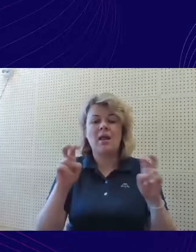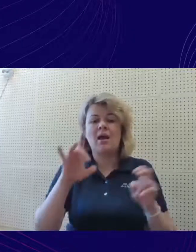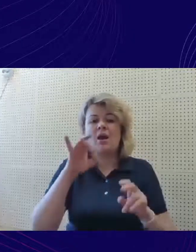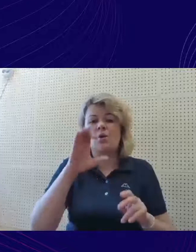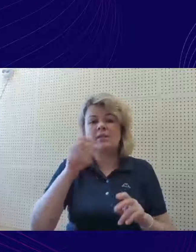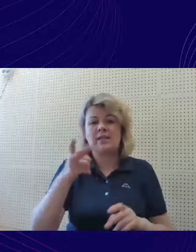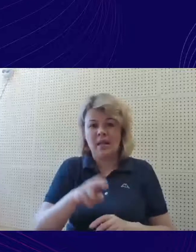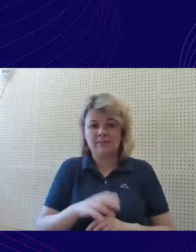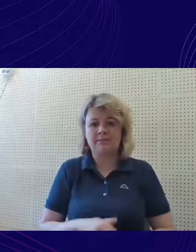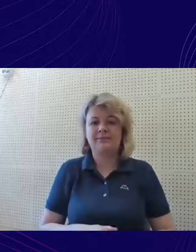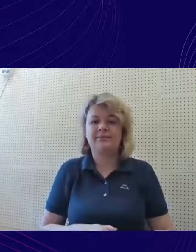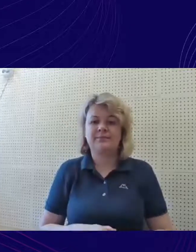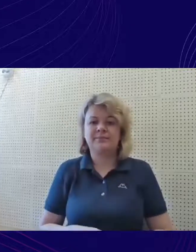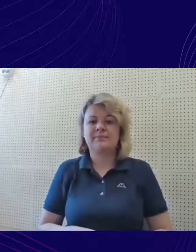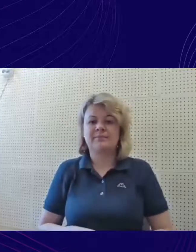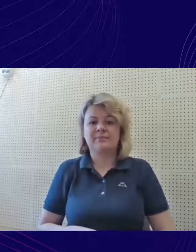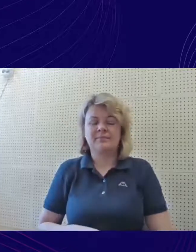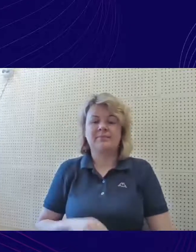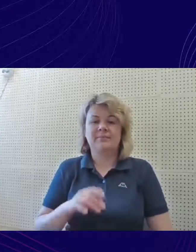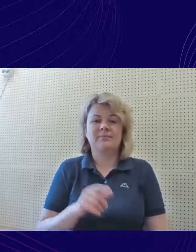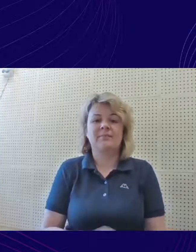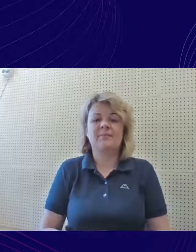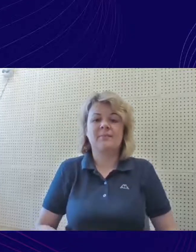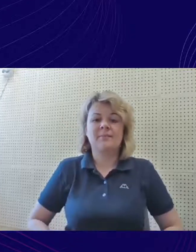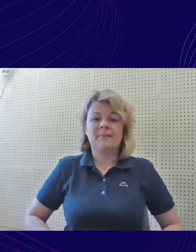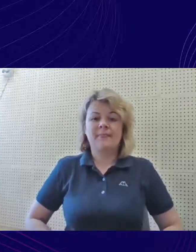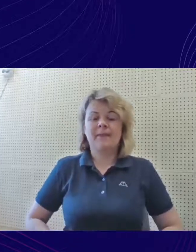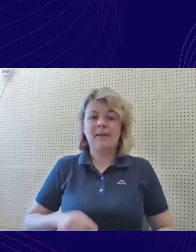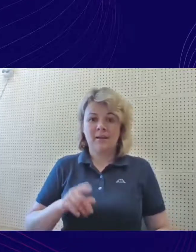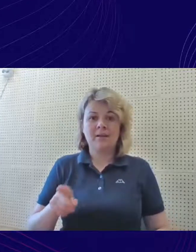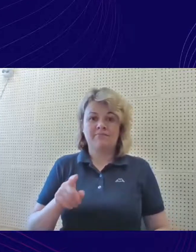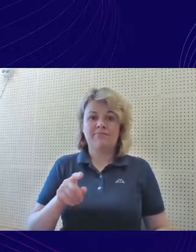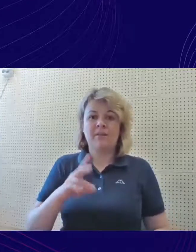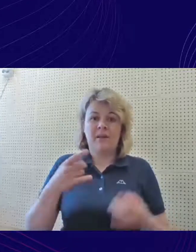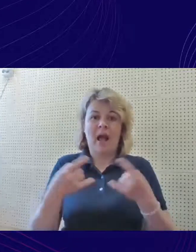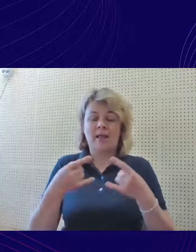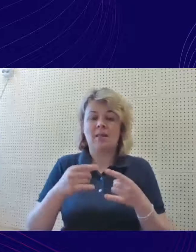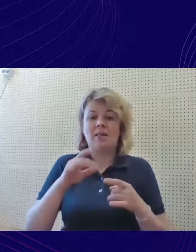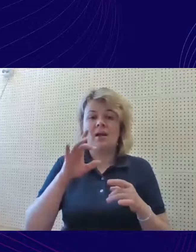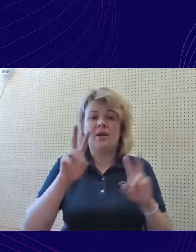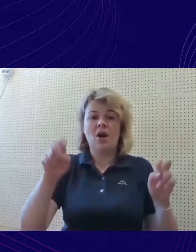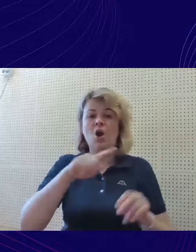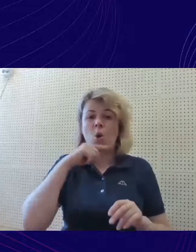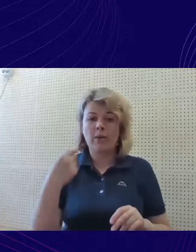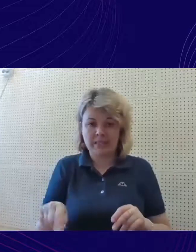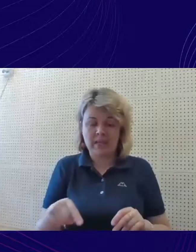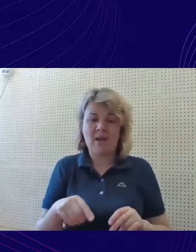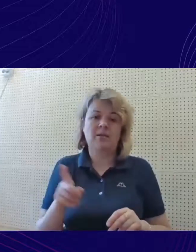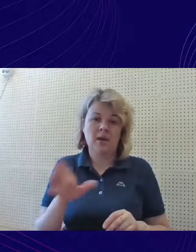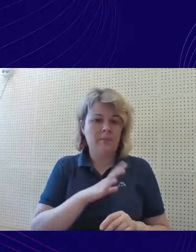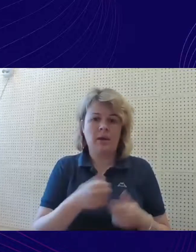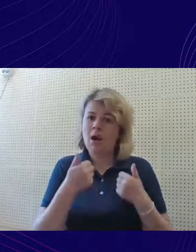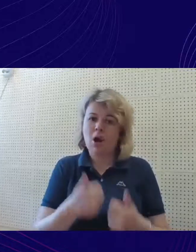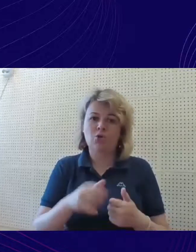«Катя», тоже наш сериал параллельно шел, вот, на канале «Россия», и хорошие рейтинги были,